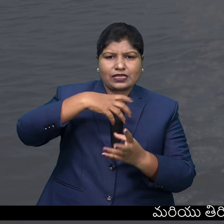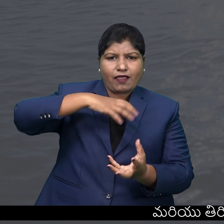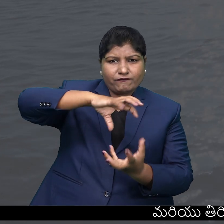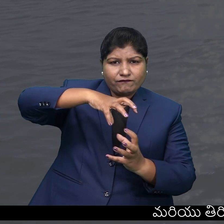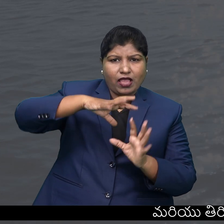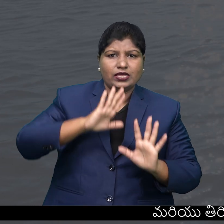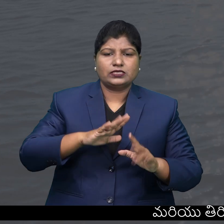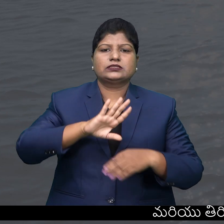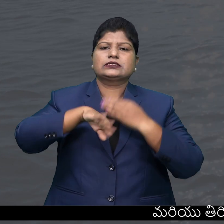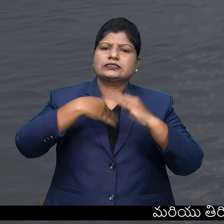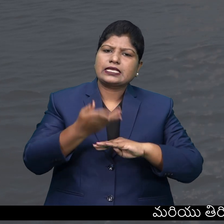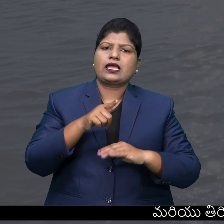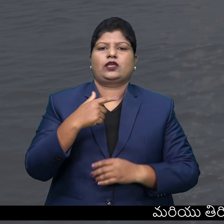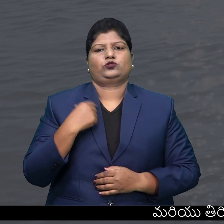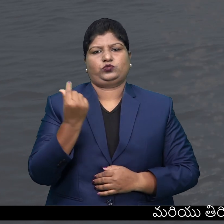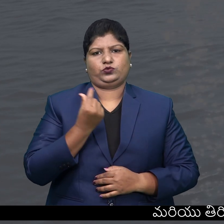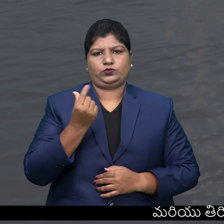మరియు తిరిగి ఉపయోగించవచ్చు.